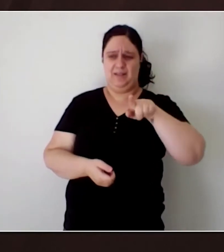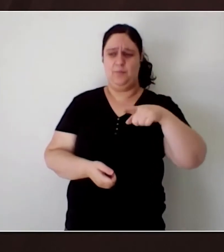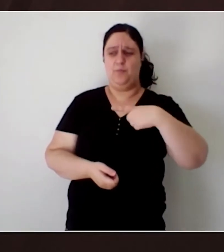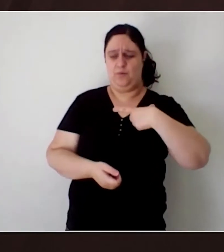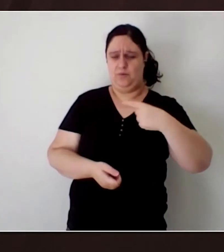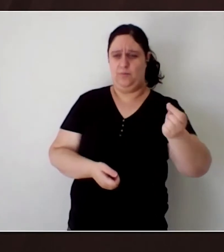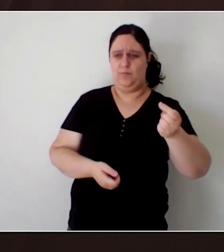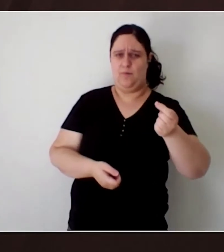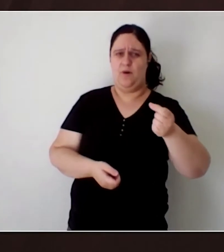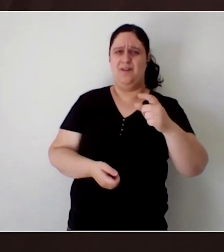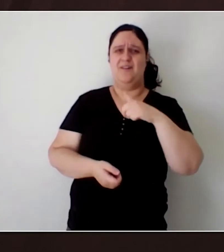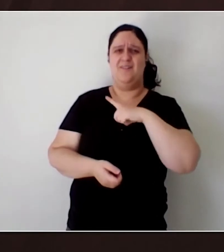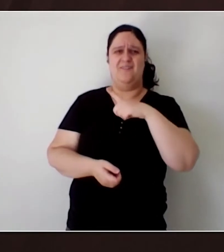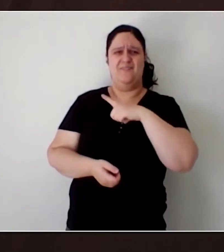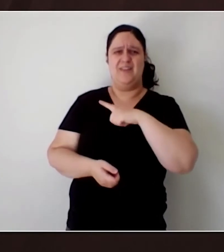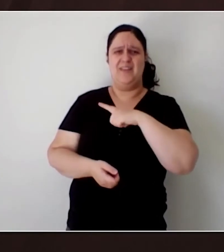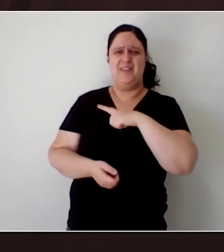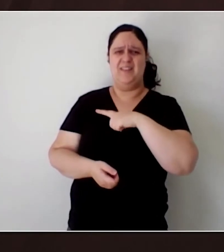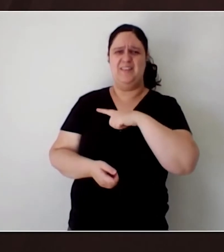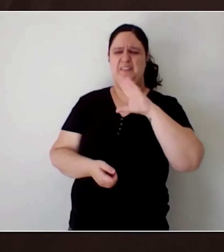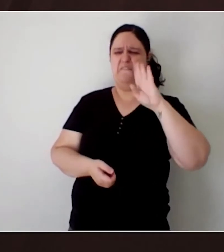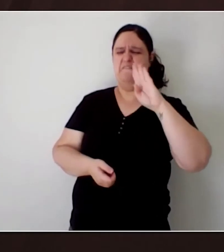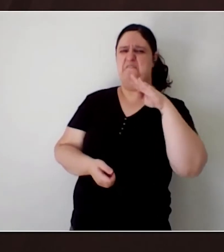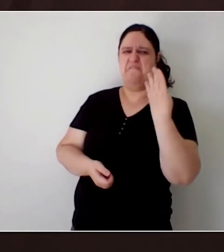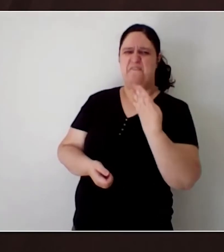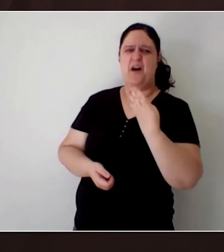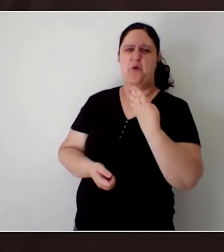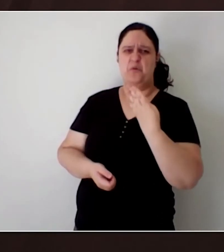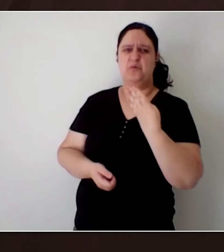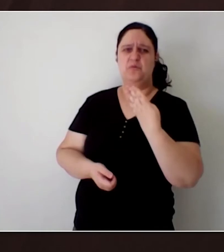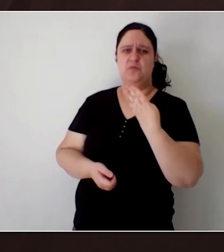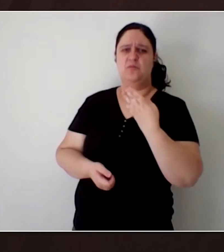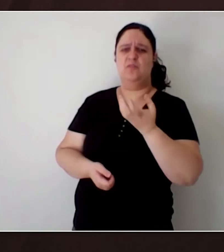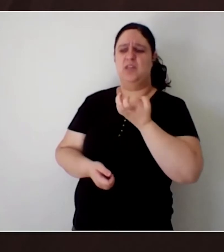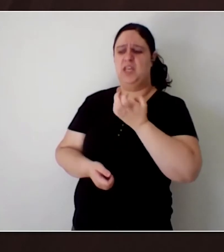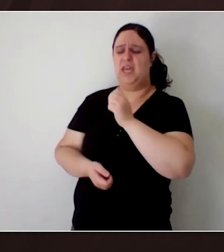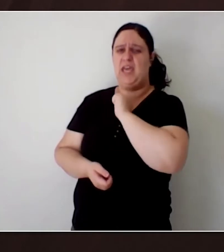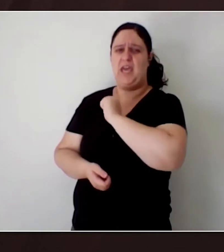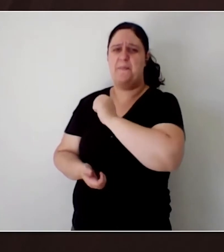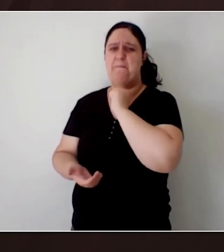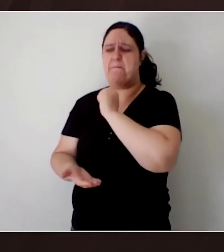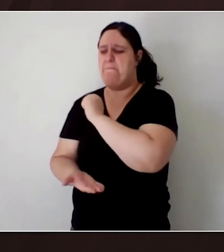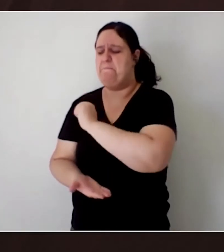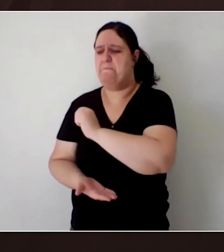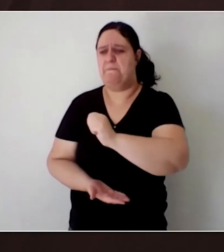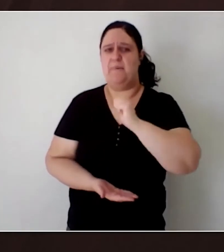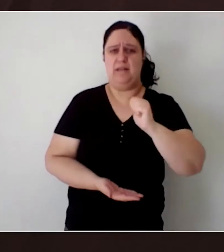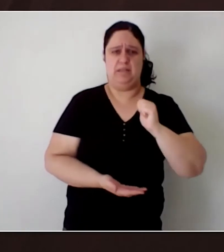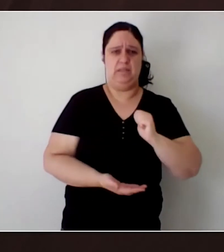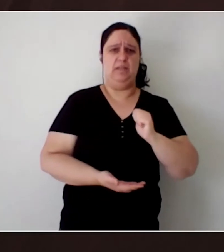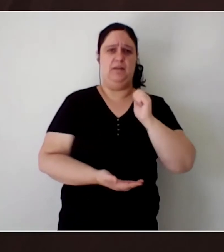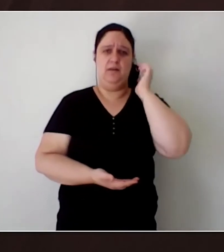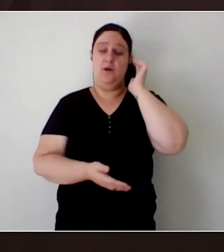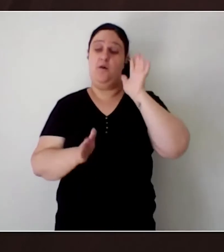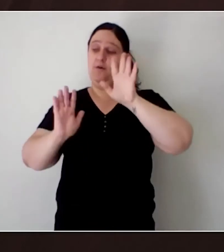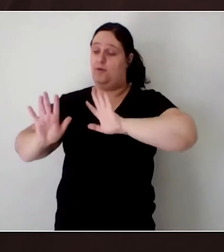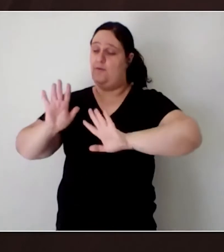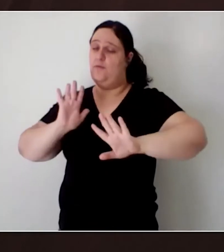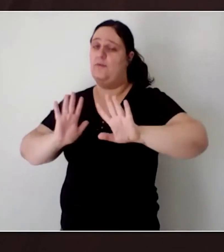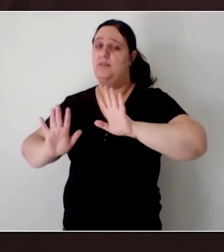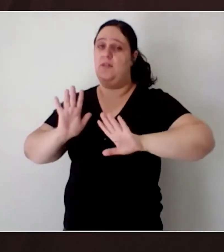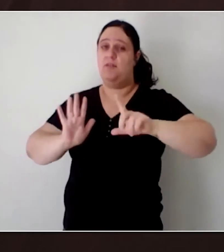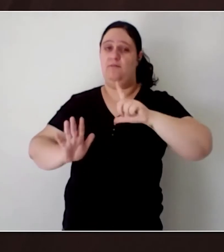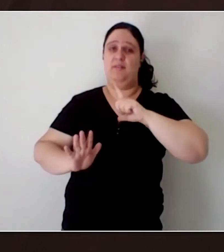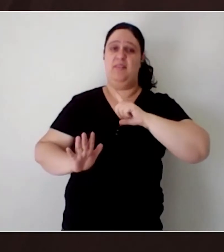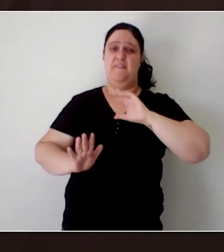vorazes, que não pouparão o rebanho. Cuidado que vão entrar lobos vorazes.